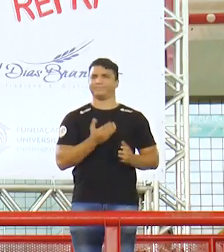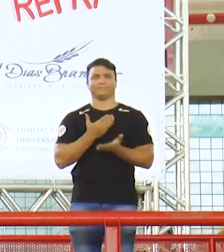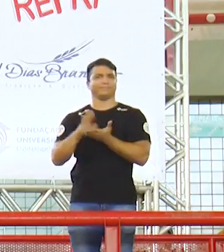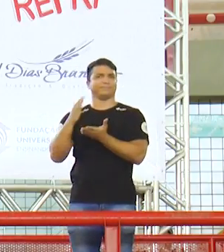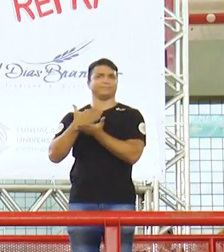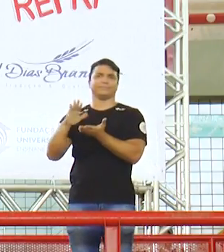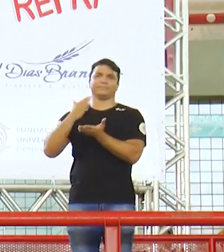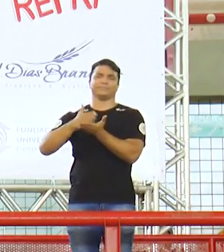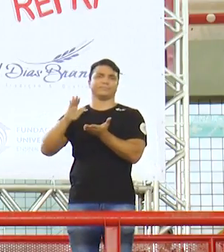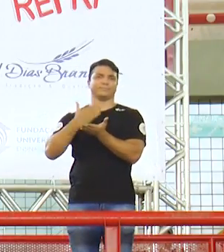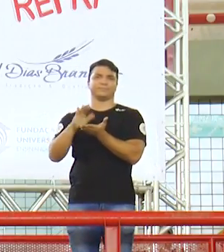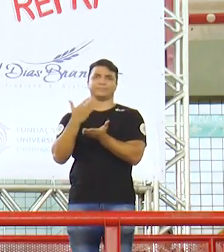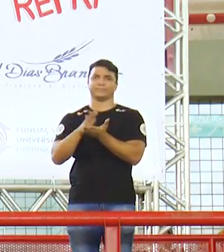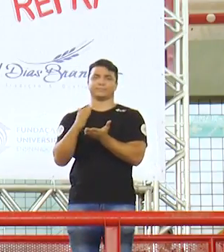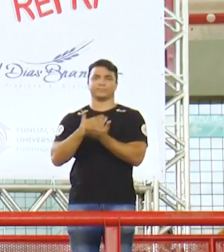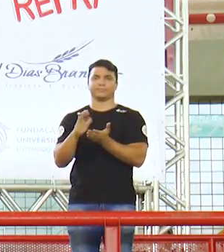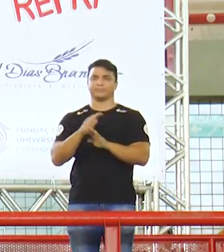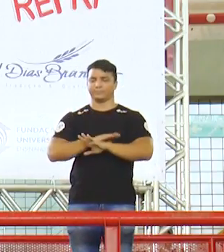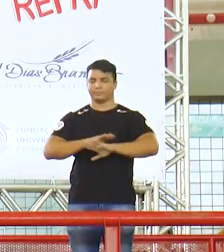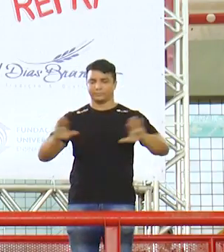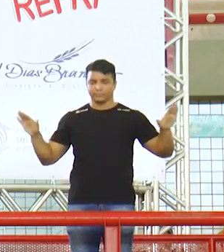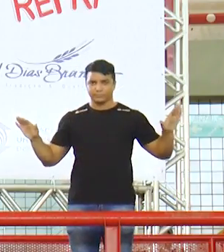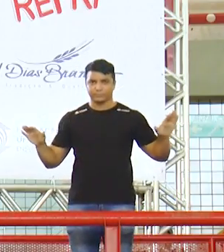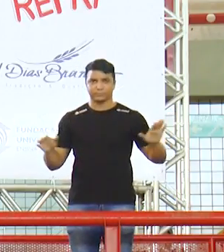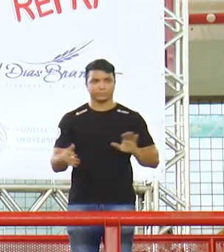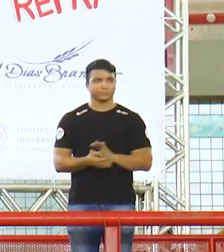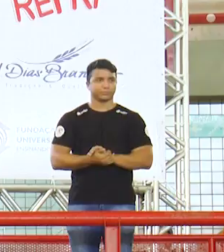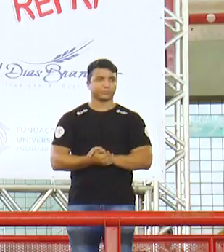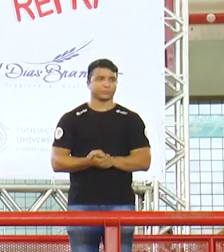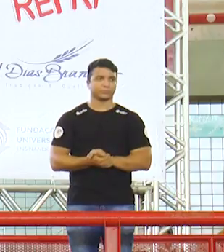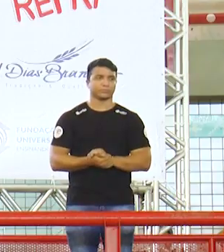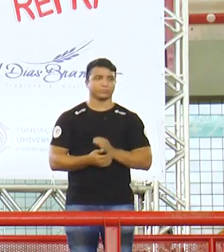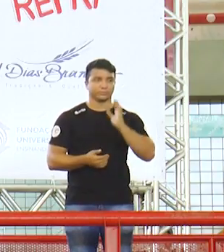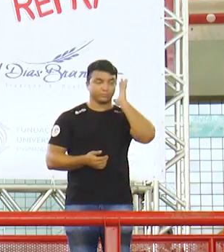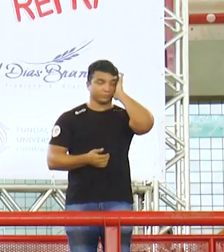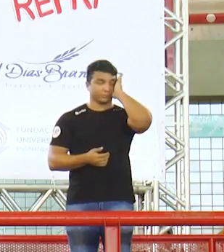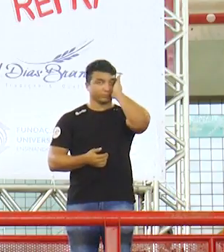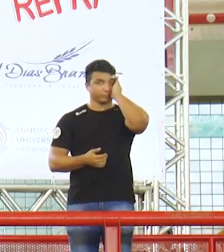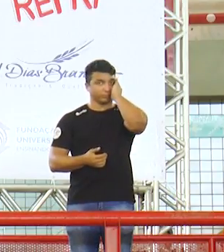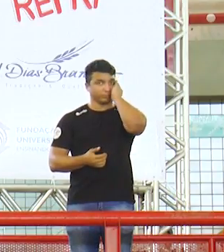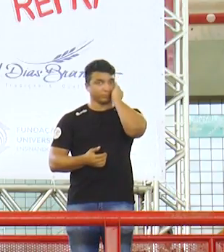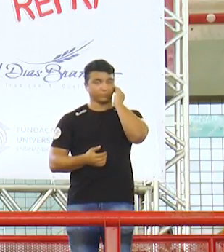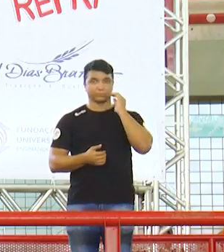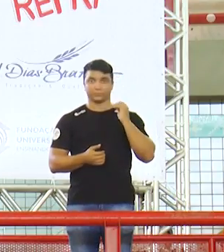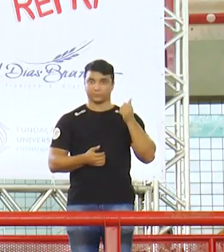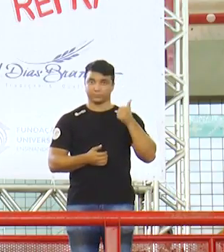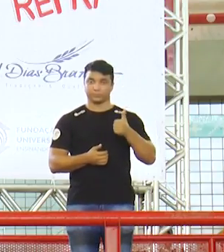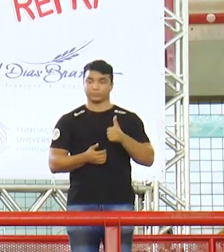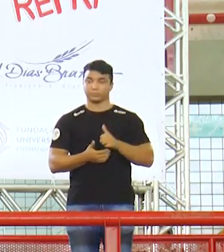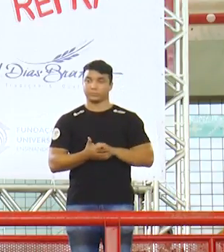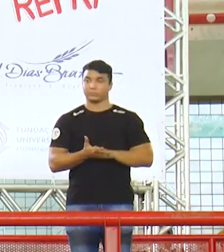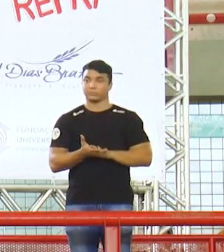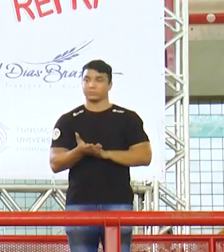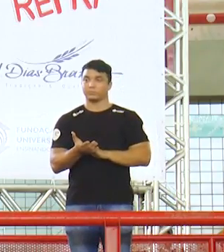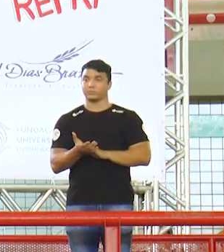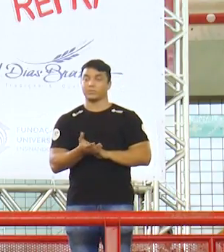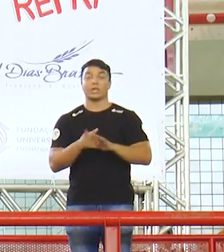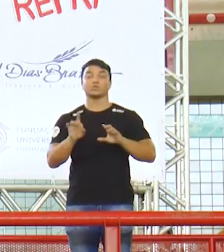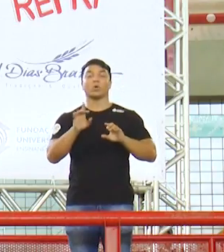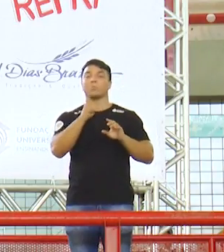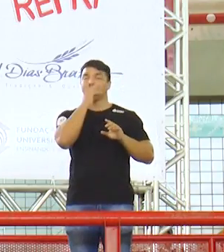ver. Nada a ver. Compreende isso? É